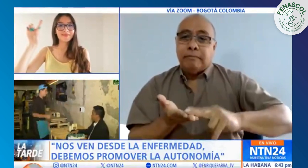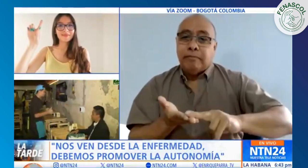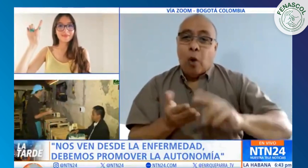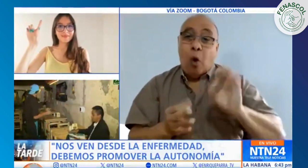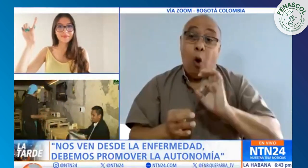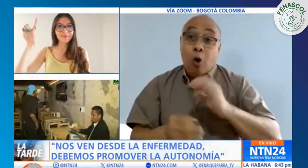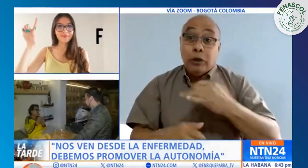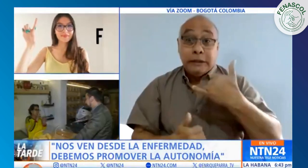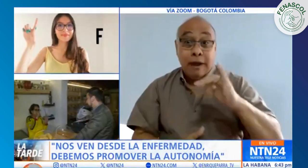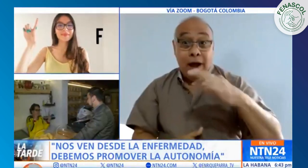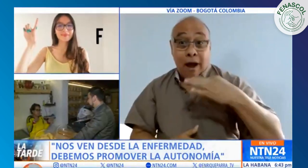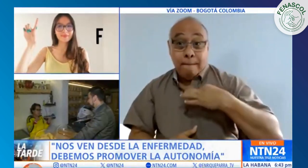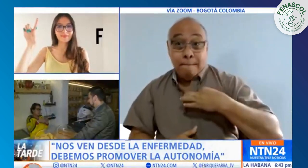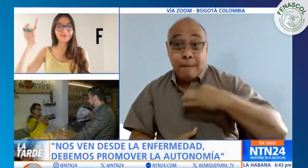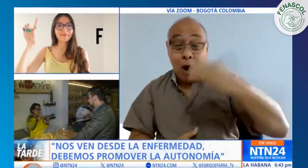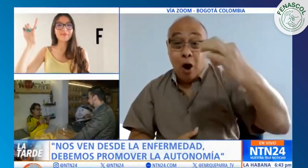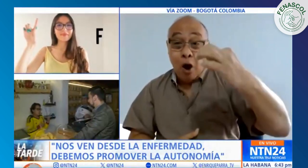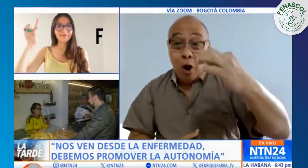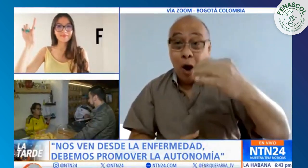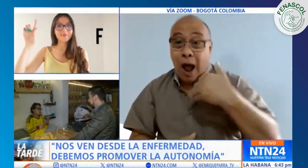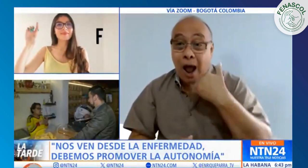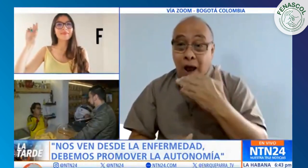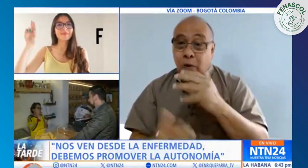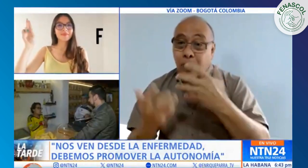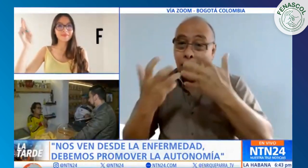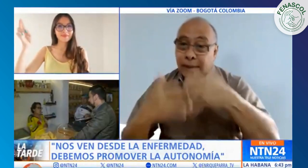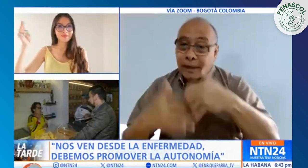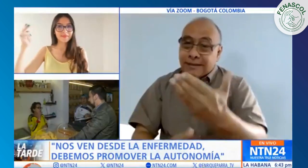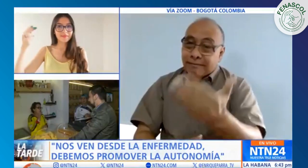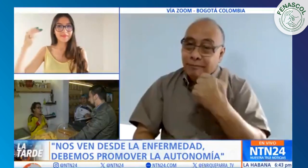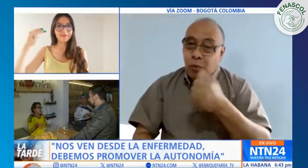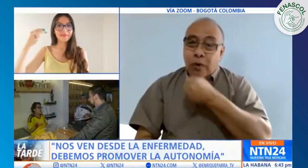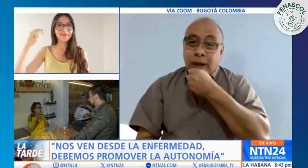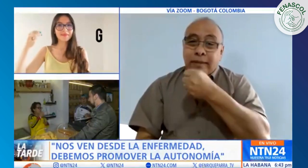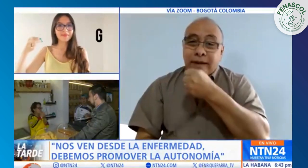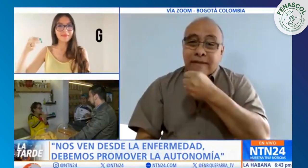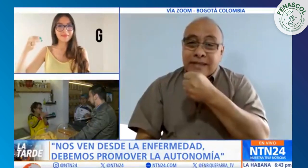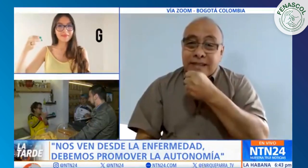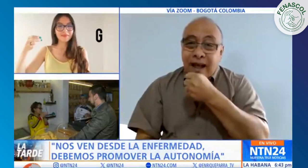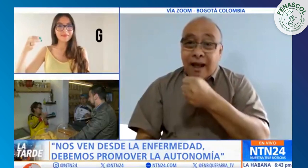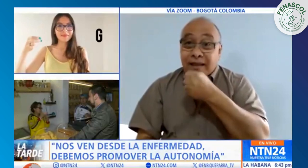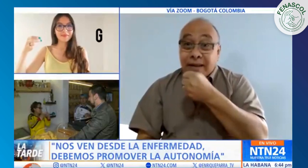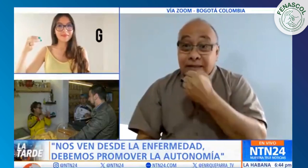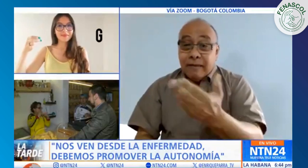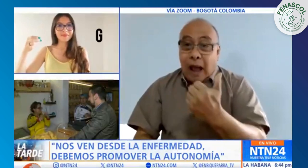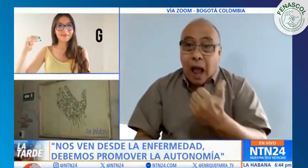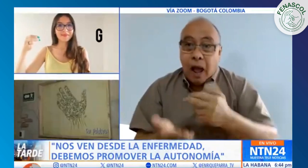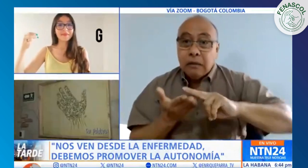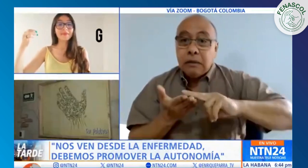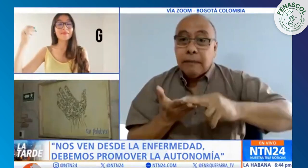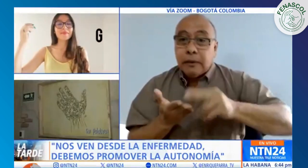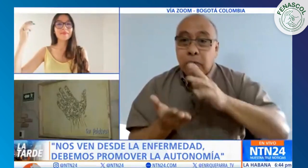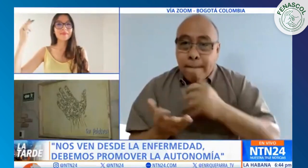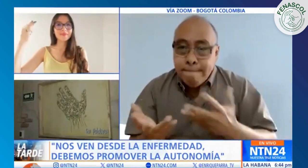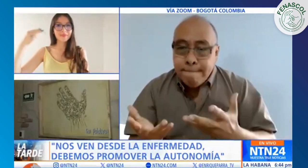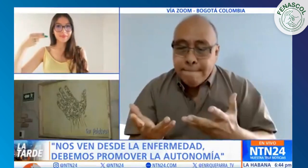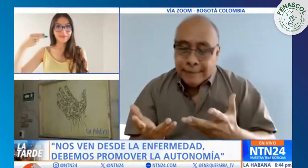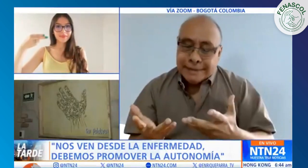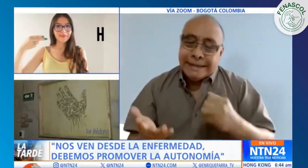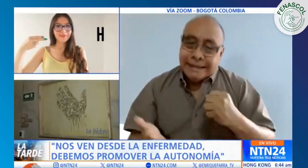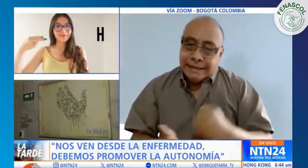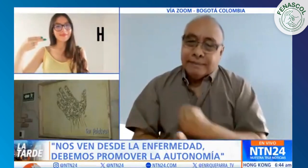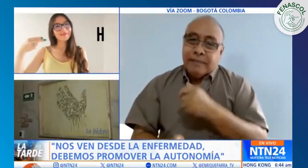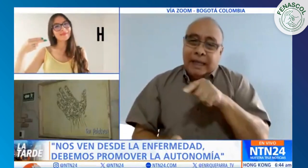sordos tienen la aspiración de ir tienen la aspiración de tener una vacante, pero en el momento